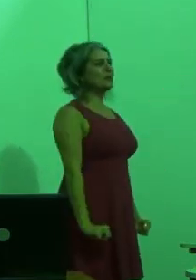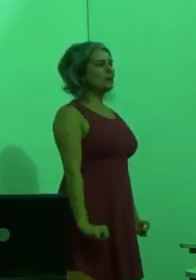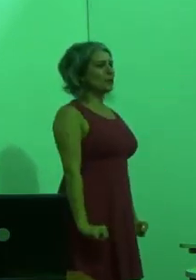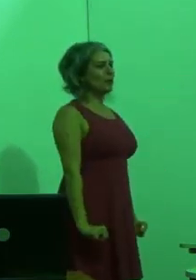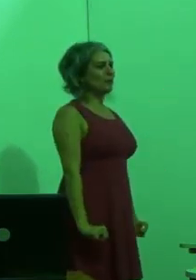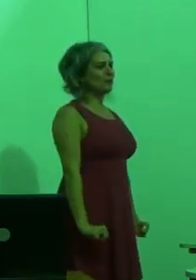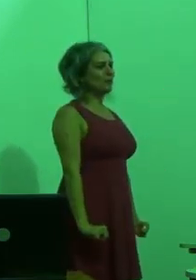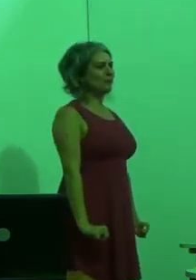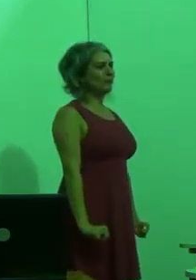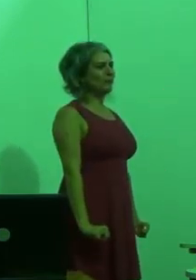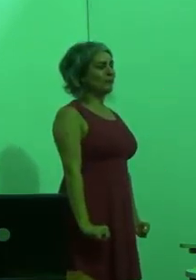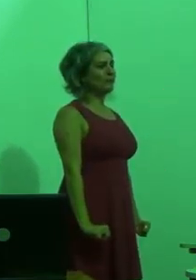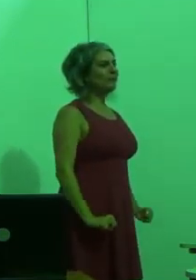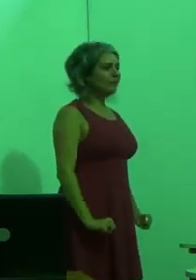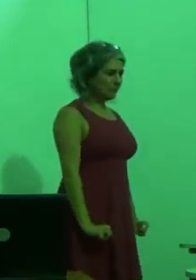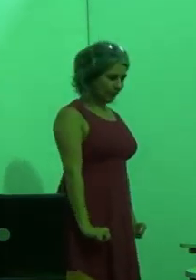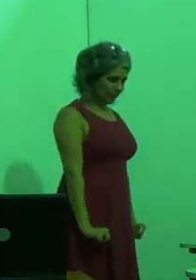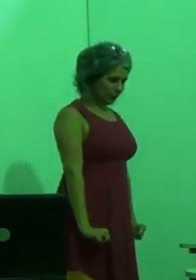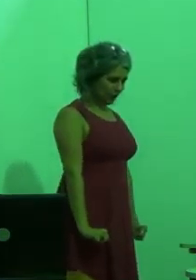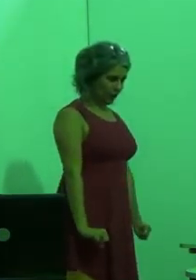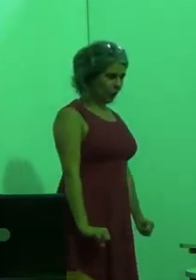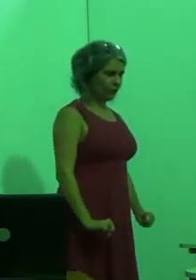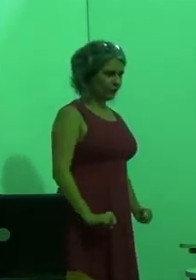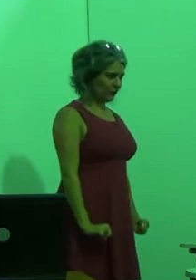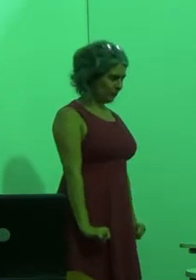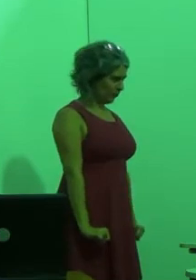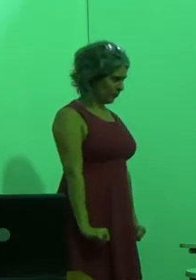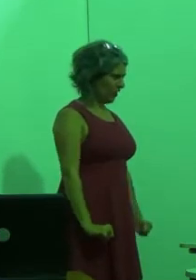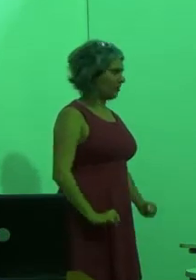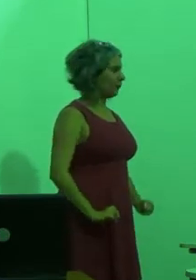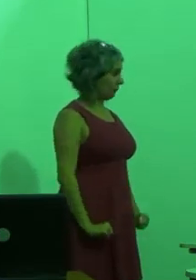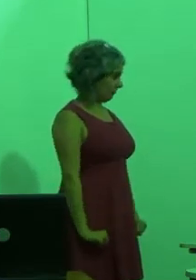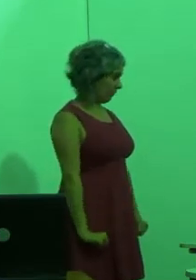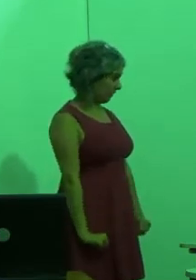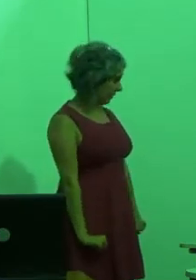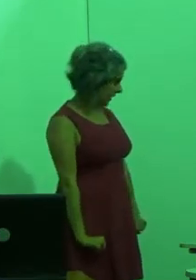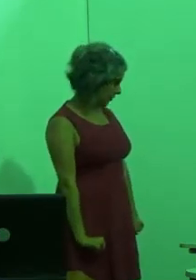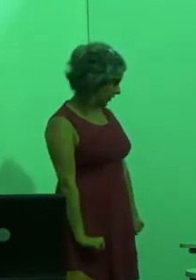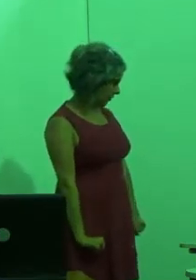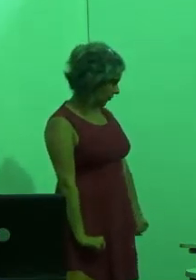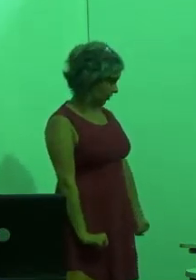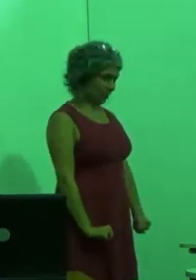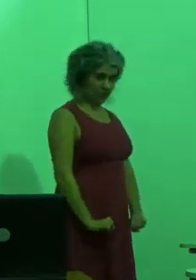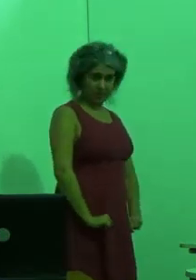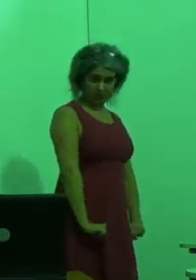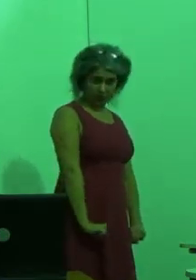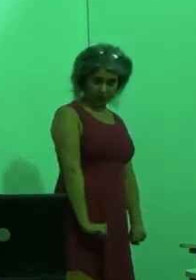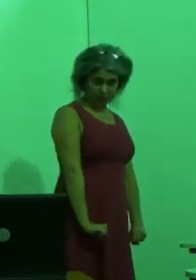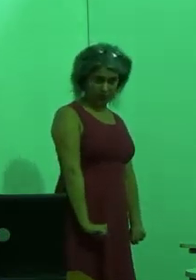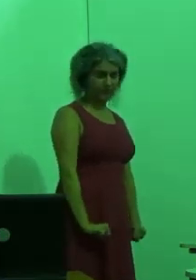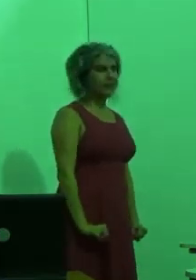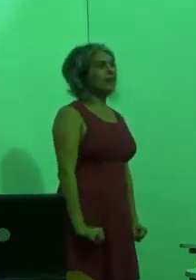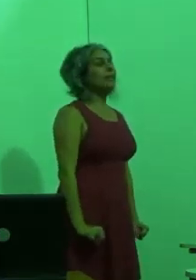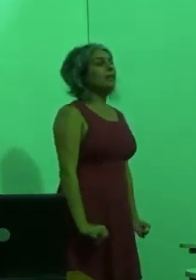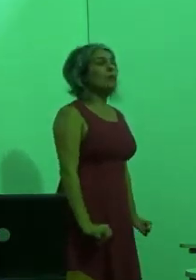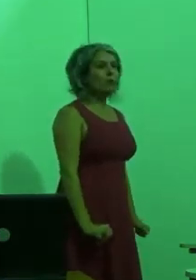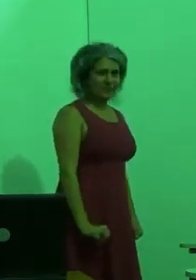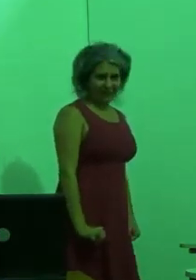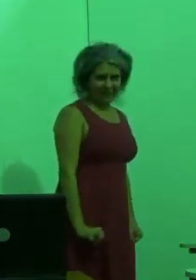chão. Tem planos de negócios, tem projeto, contabilidade da antiga, etc. O bonsai